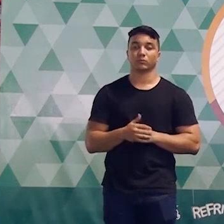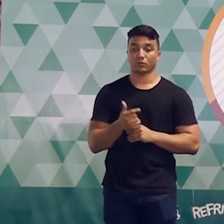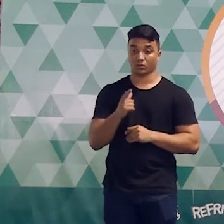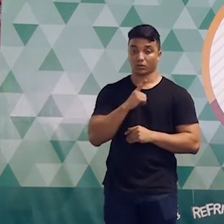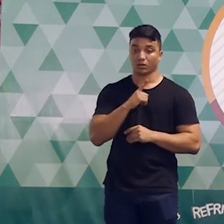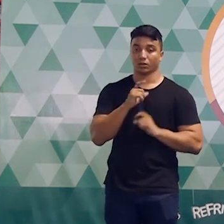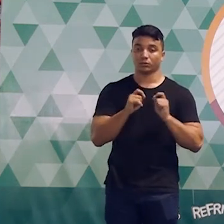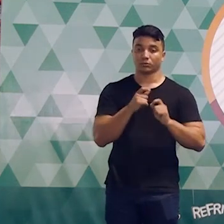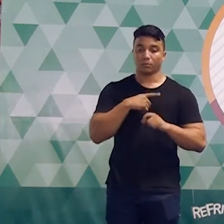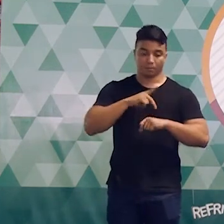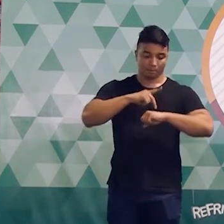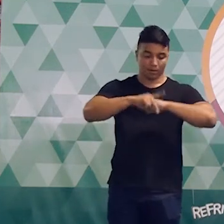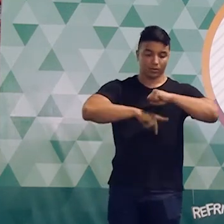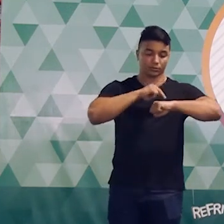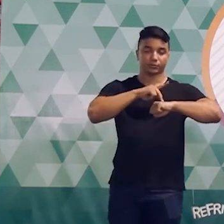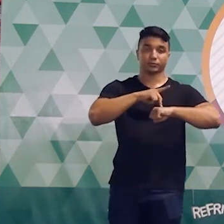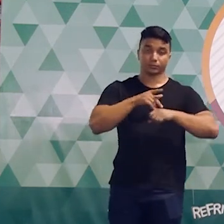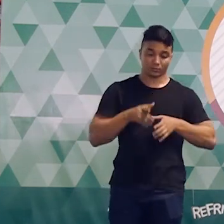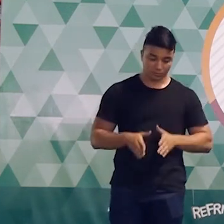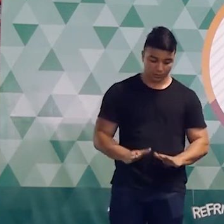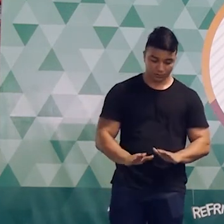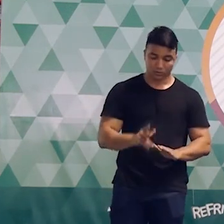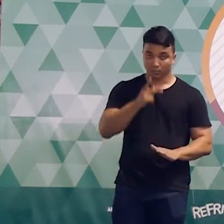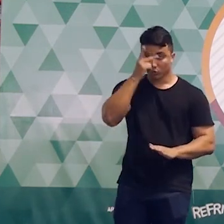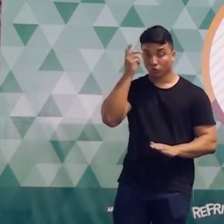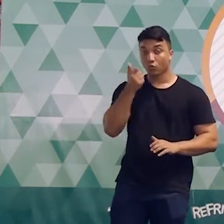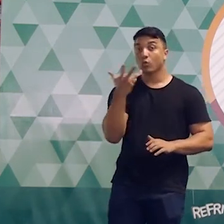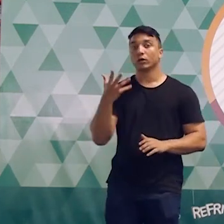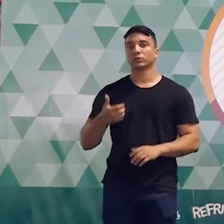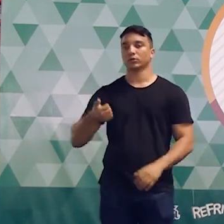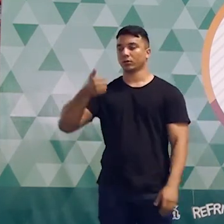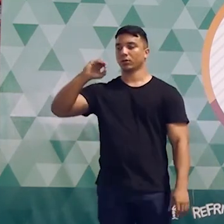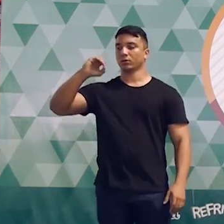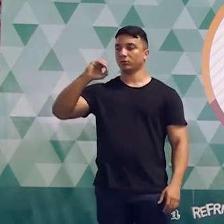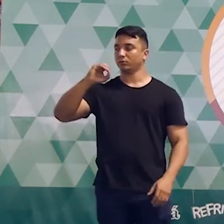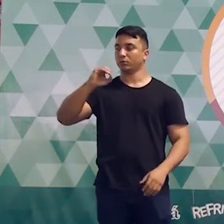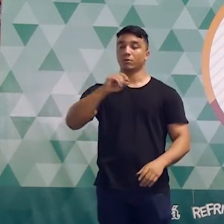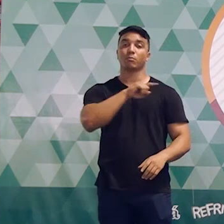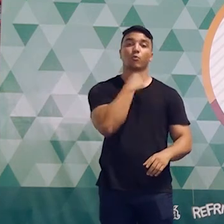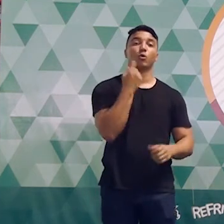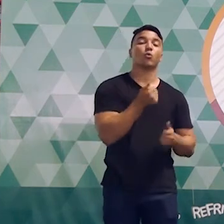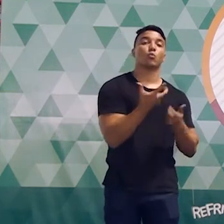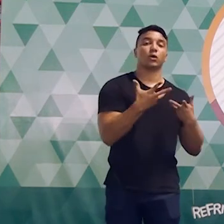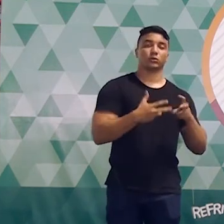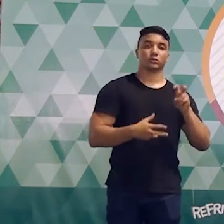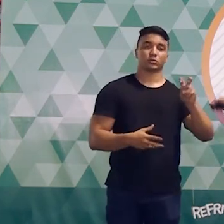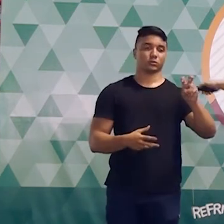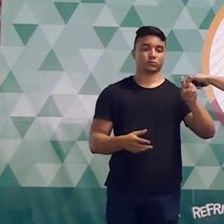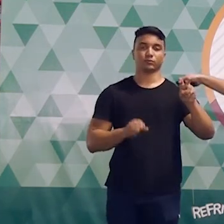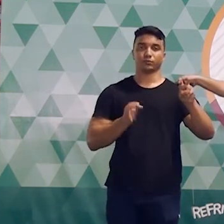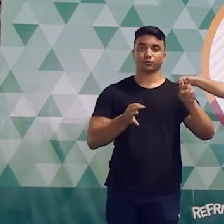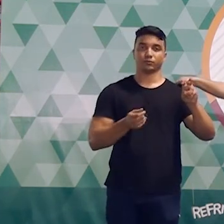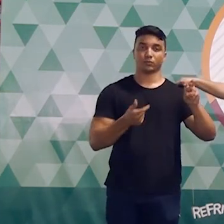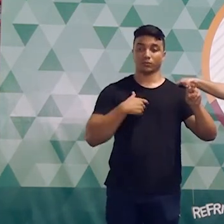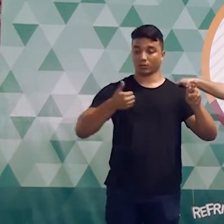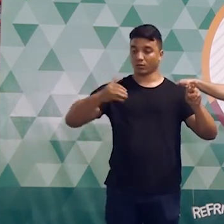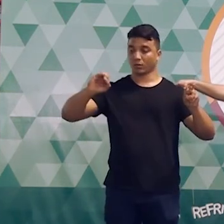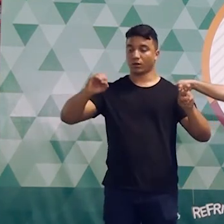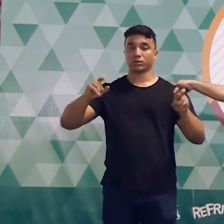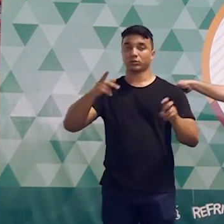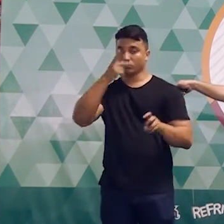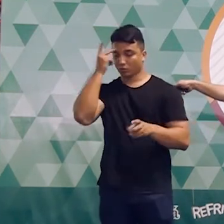Eu tenho um país onde nasceram 10 pessoas e morreram 5 pessoas, tá? O 10